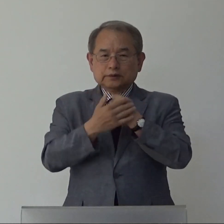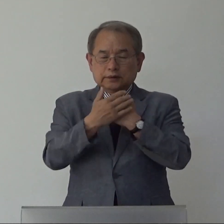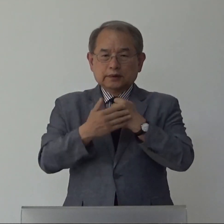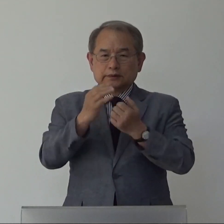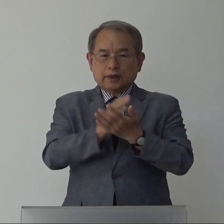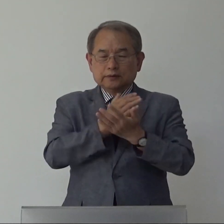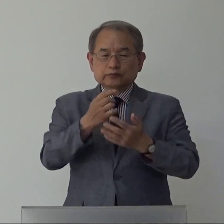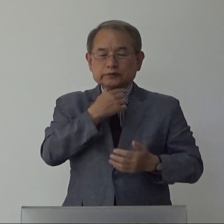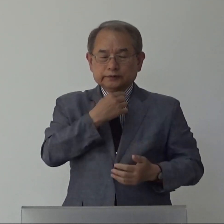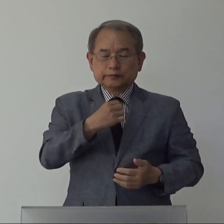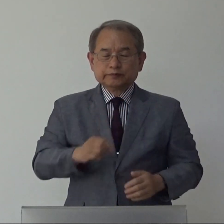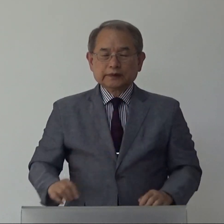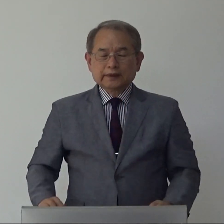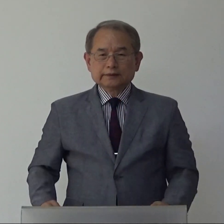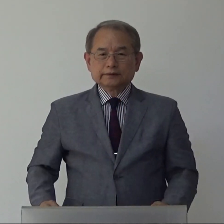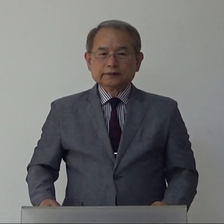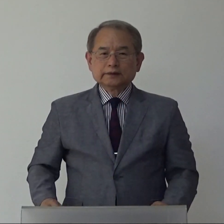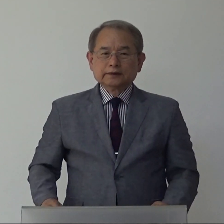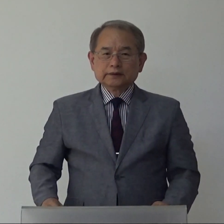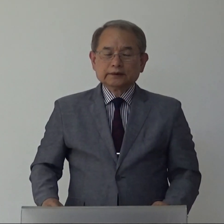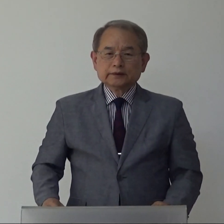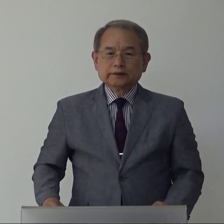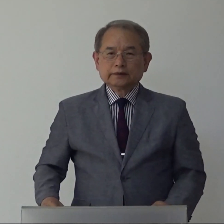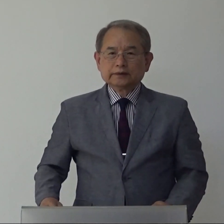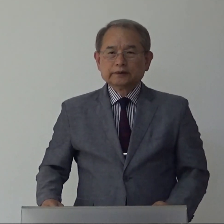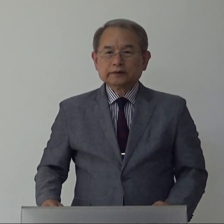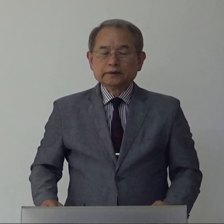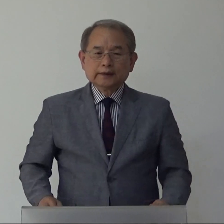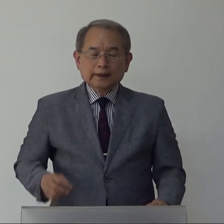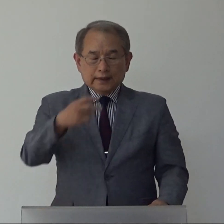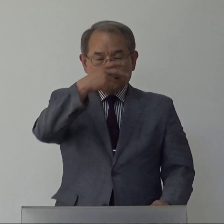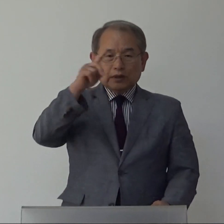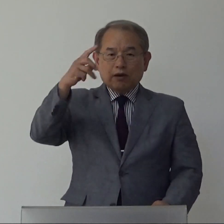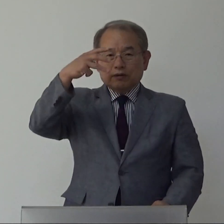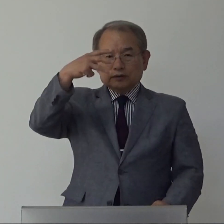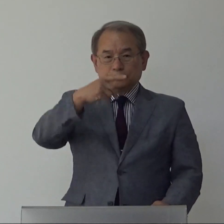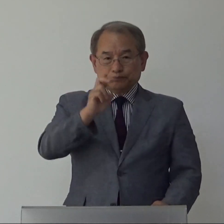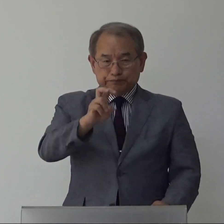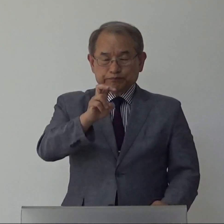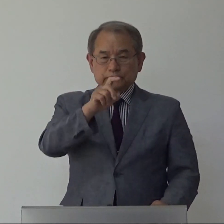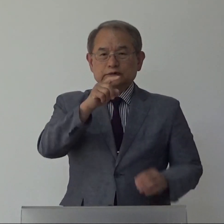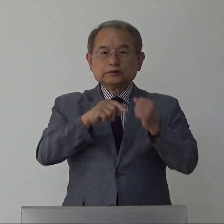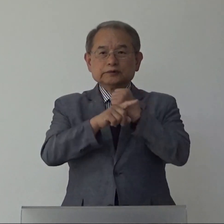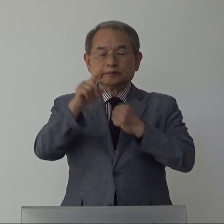이 말씀을 통해 우리 모두 함께 은혜 나누시기를 바랍니다.